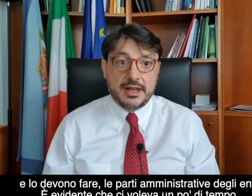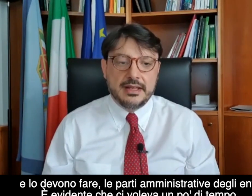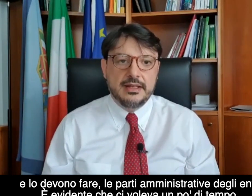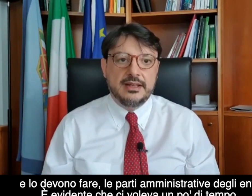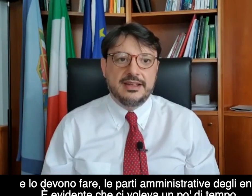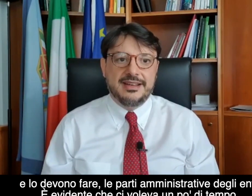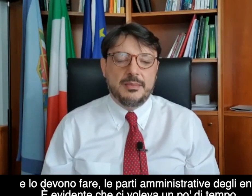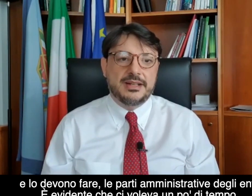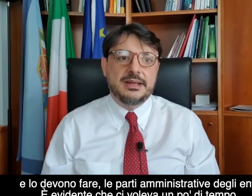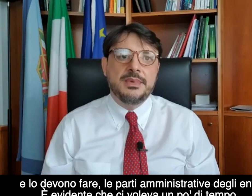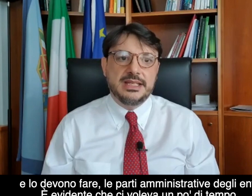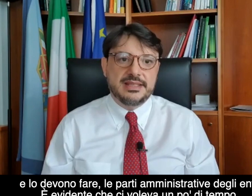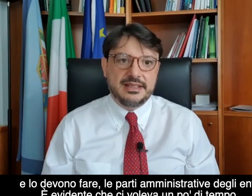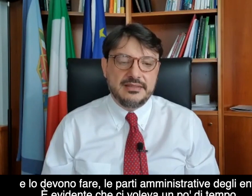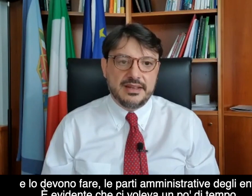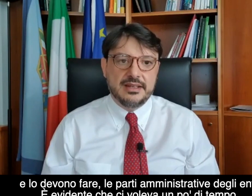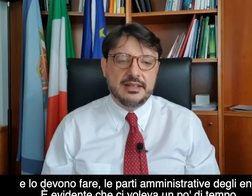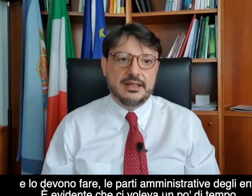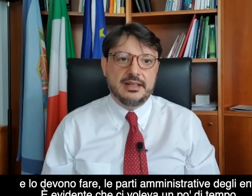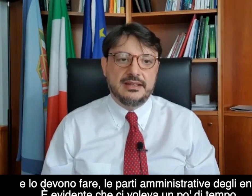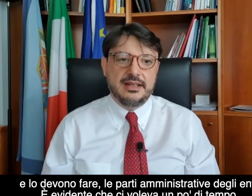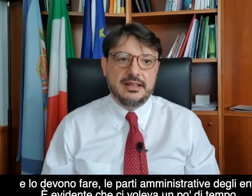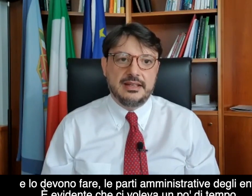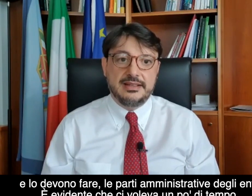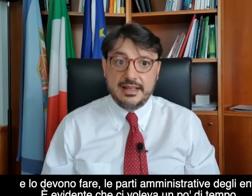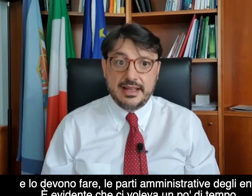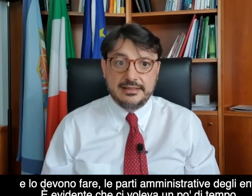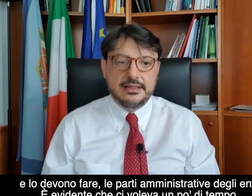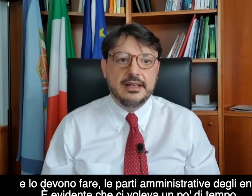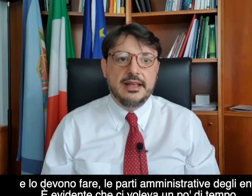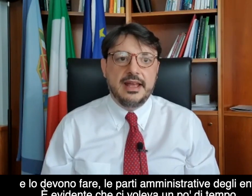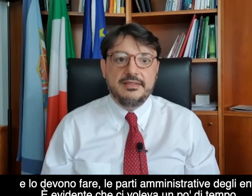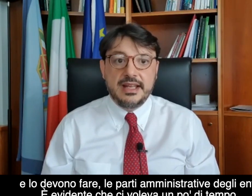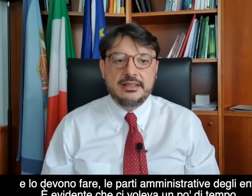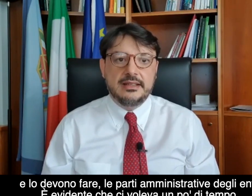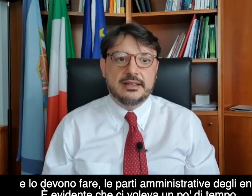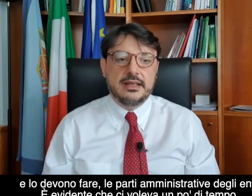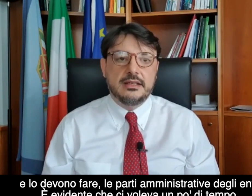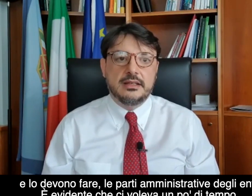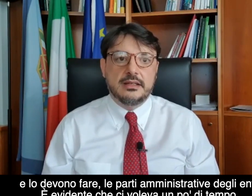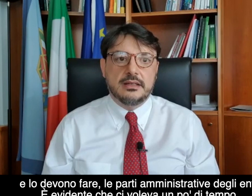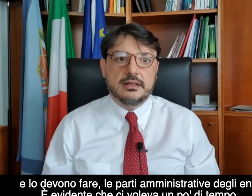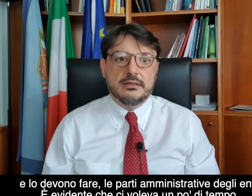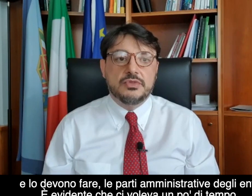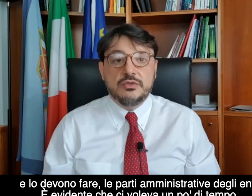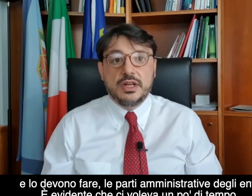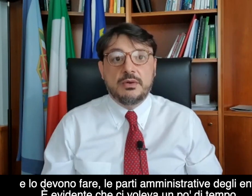le parti amministrative degli enti è evidente che ci voleva un po di